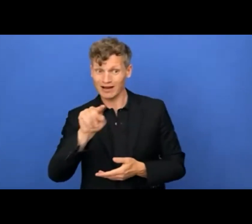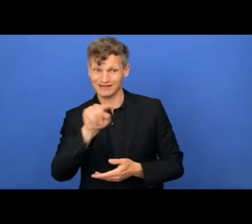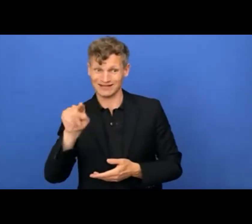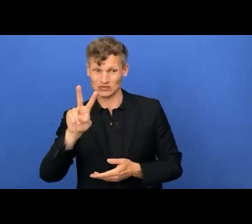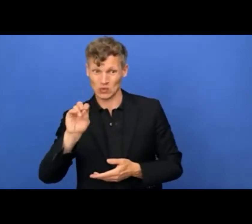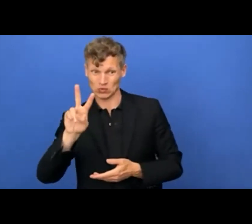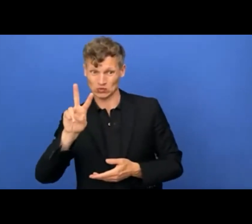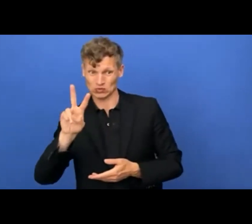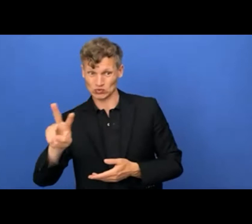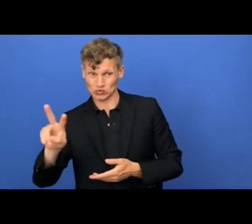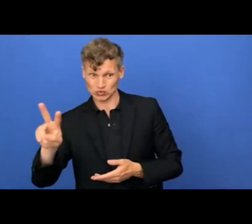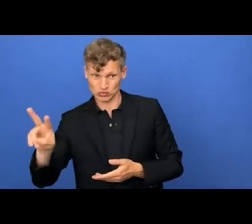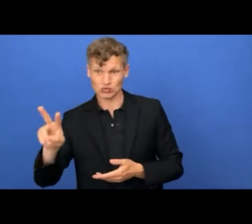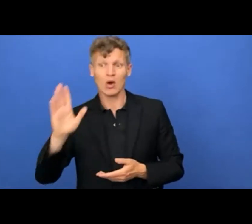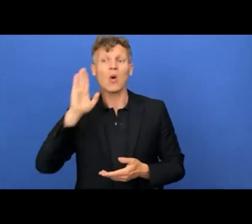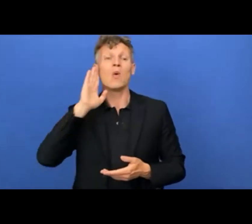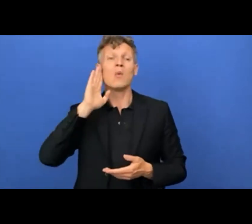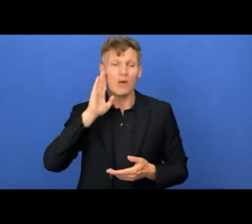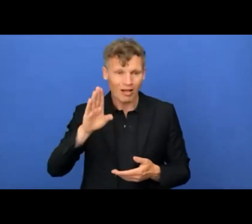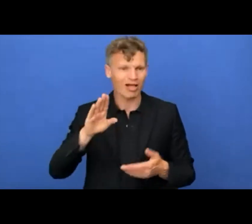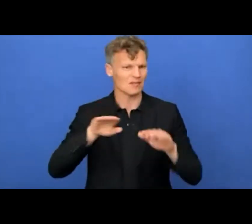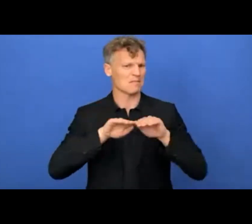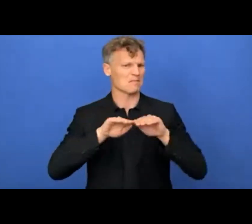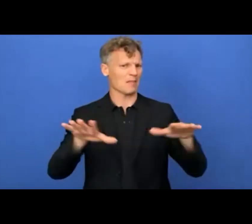2022, qui sera publié en décembre,